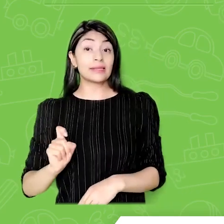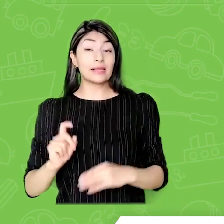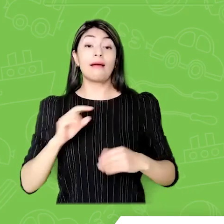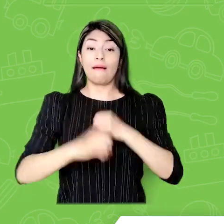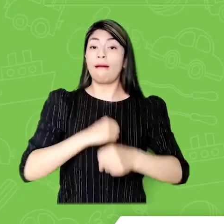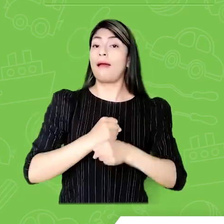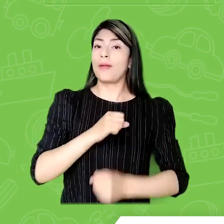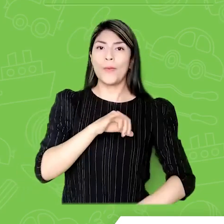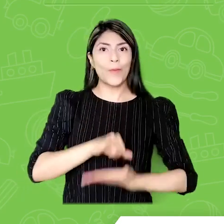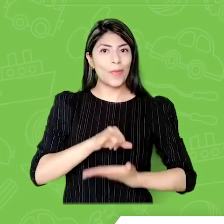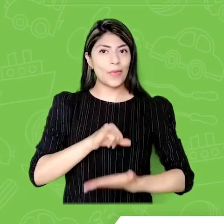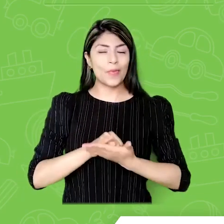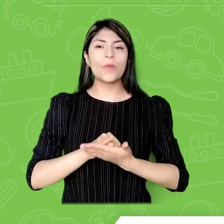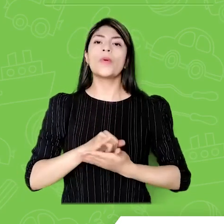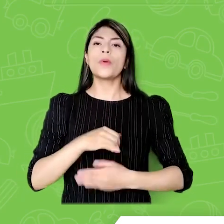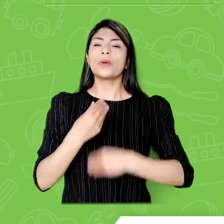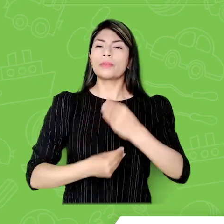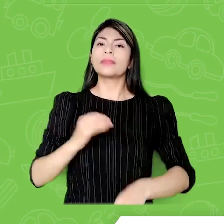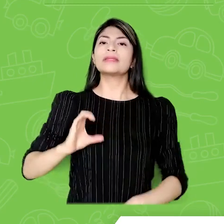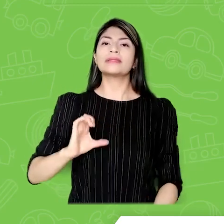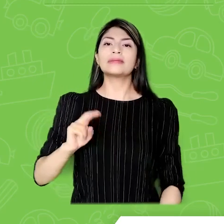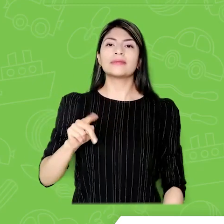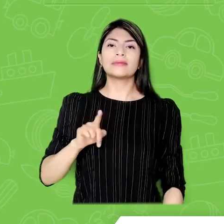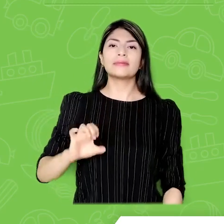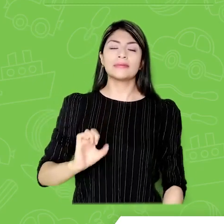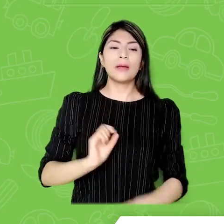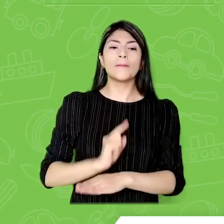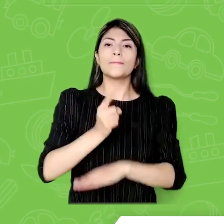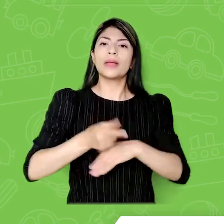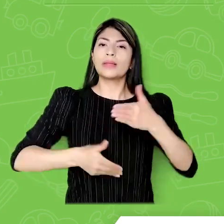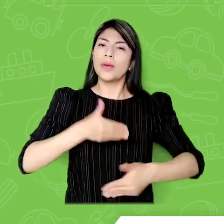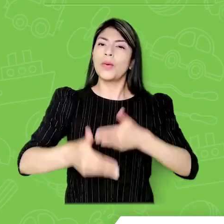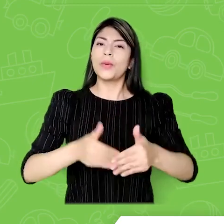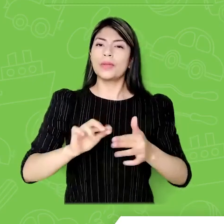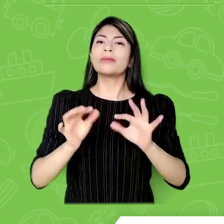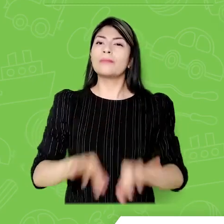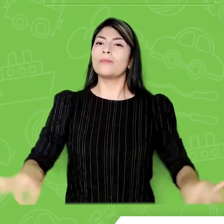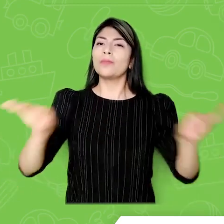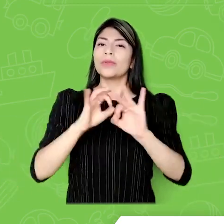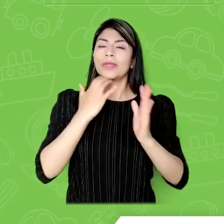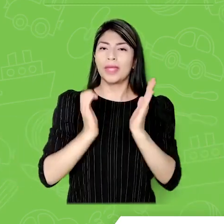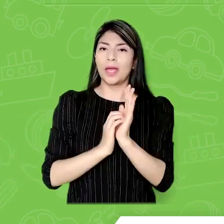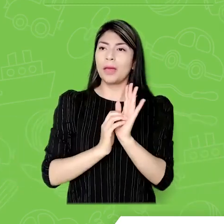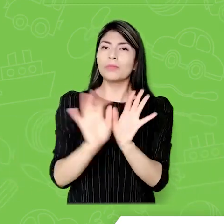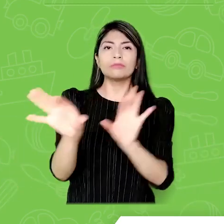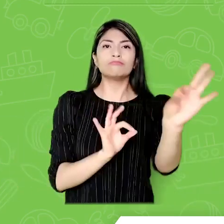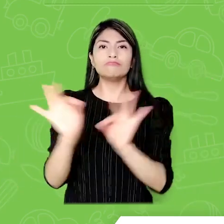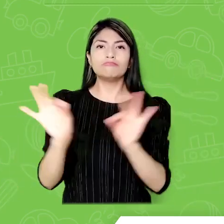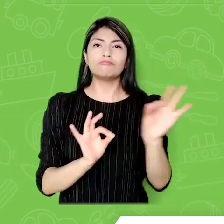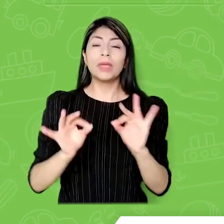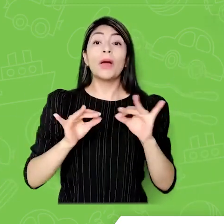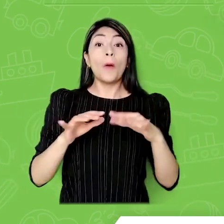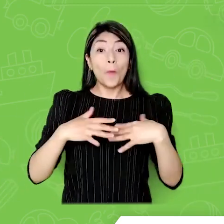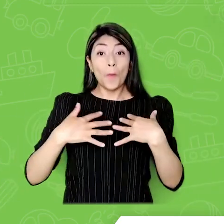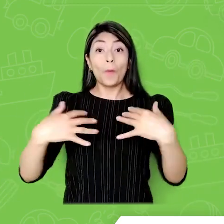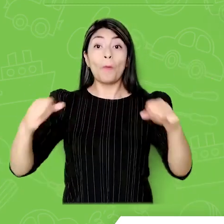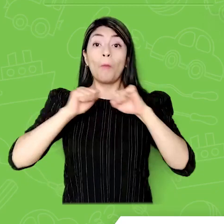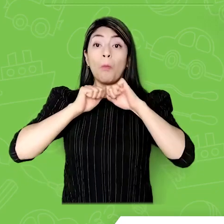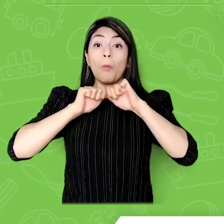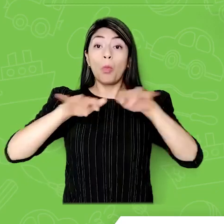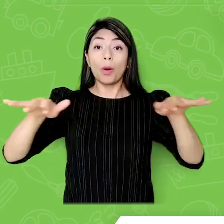CNSC estableció el procedimiento para las audiencias públicas para escogencia de vacante de un empleo con diferentes ubicaciones